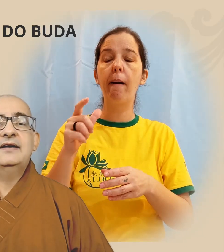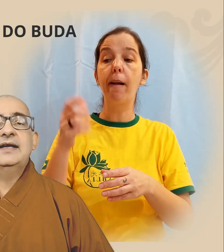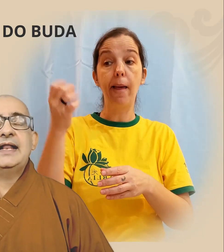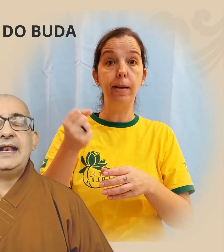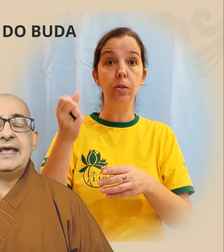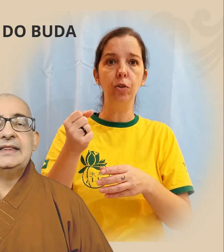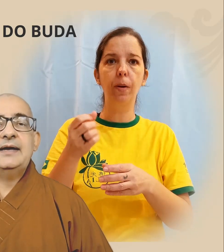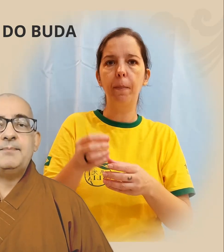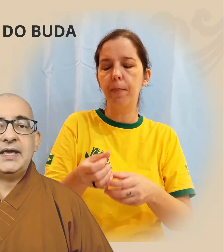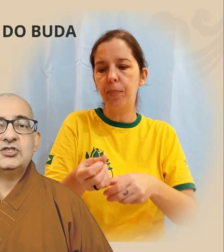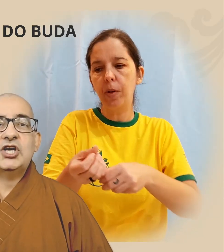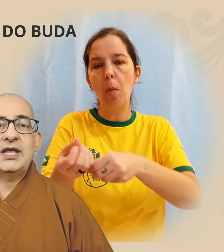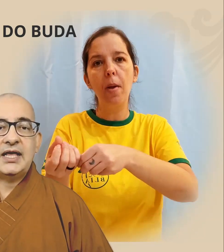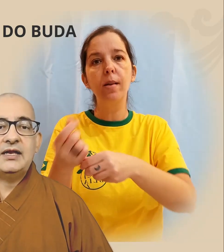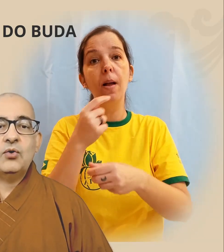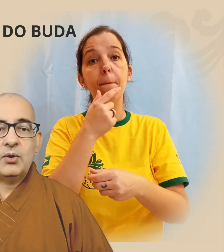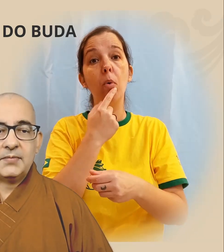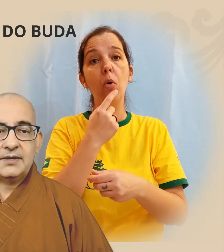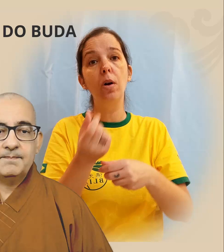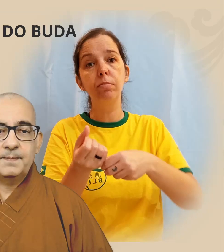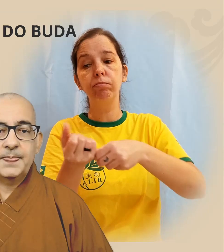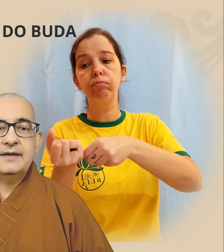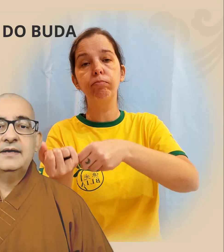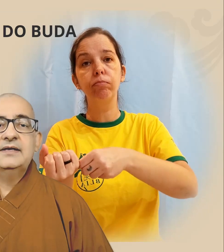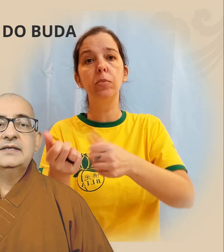alimentar lentamente aquele homem.